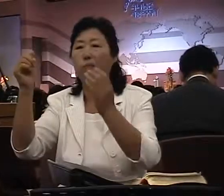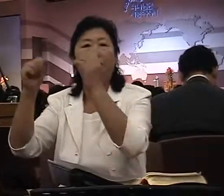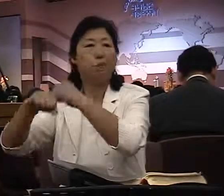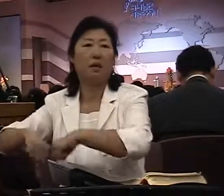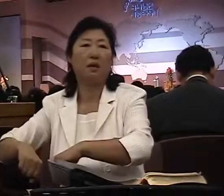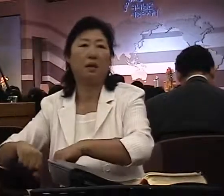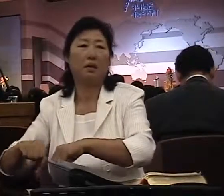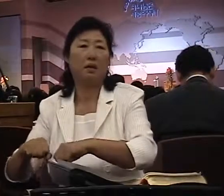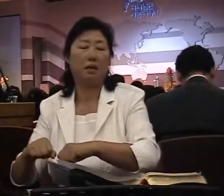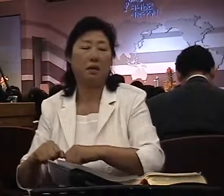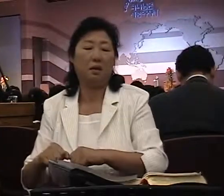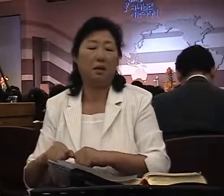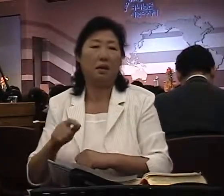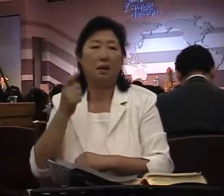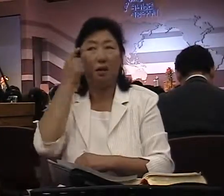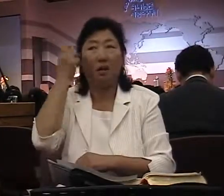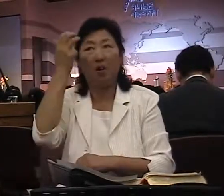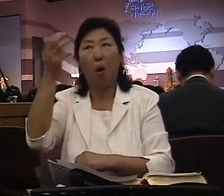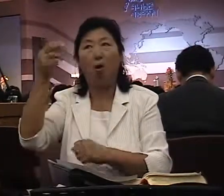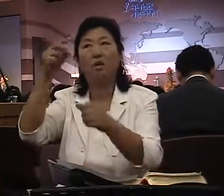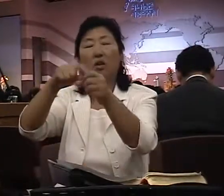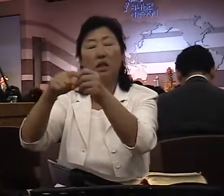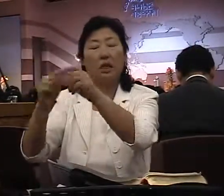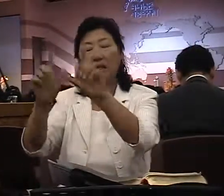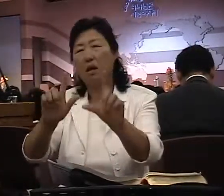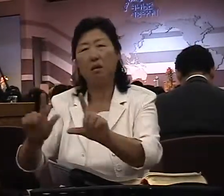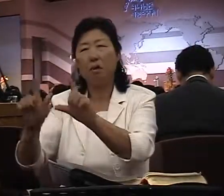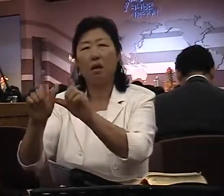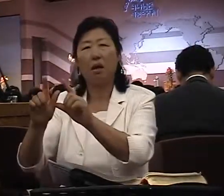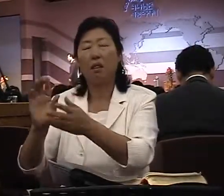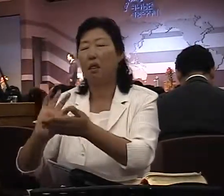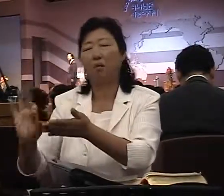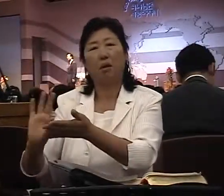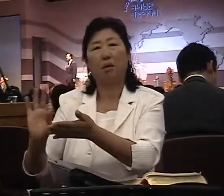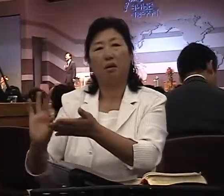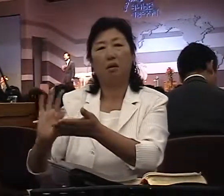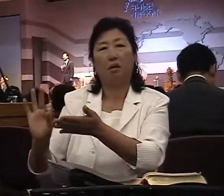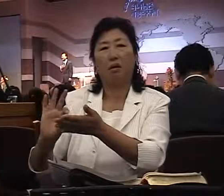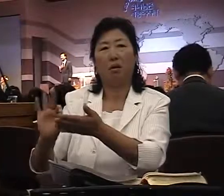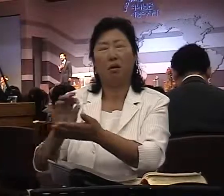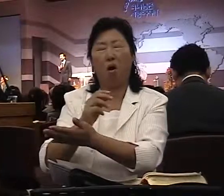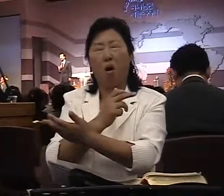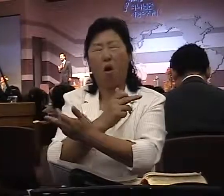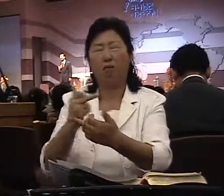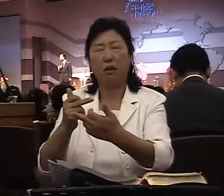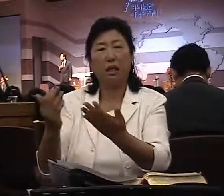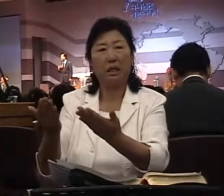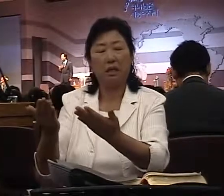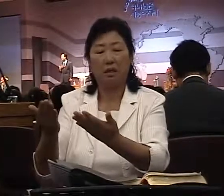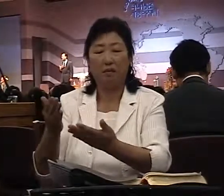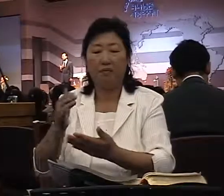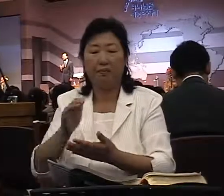우리의 그 영적인 삶이 낭비된다는 것 이거 엄청난 일이 아닙니까? 예수님이 핏값으로